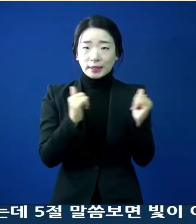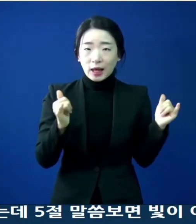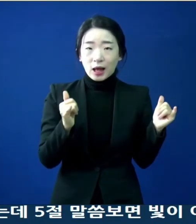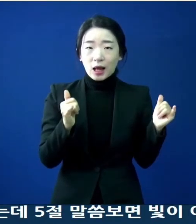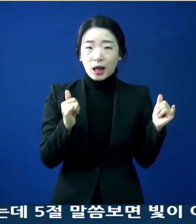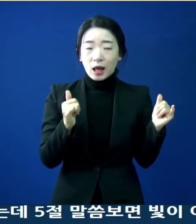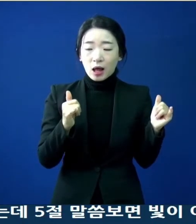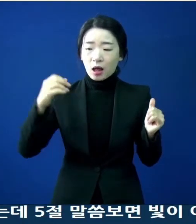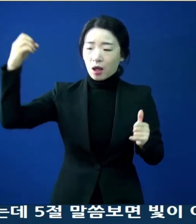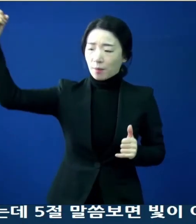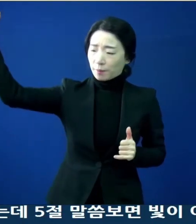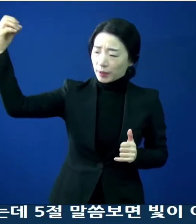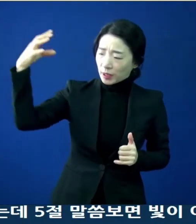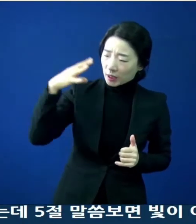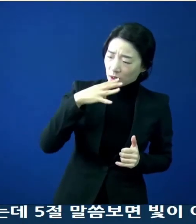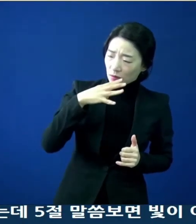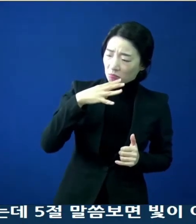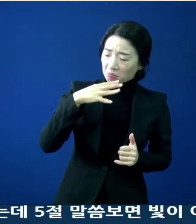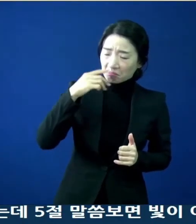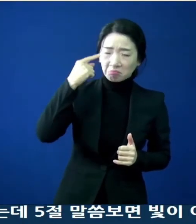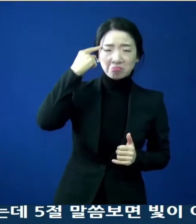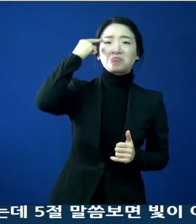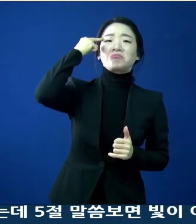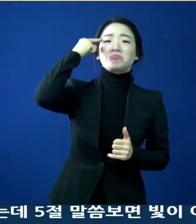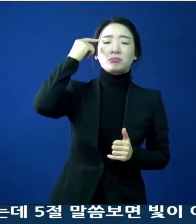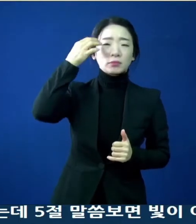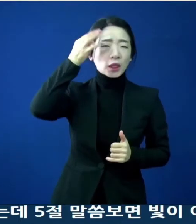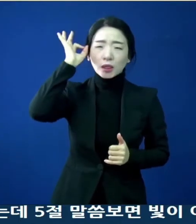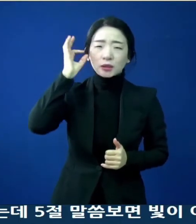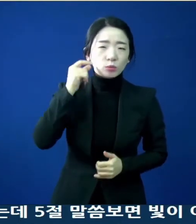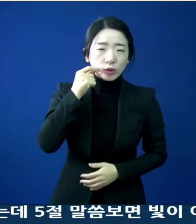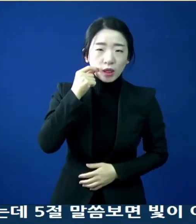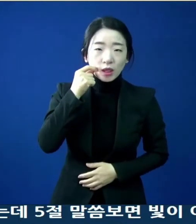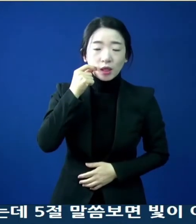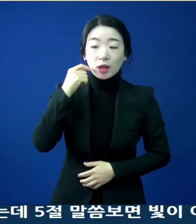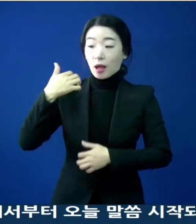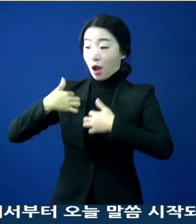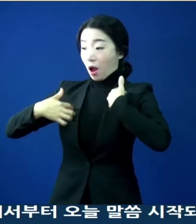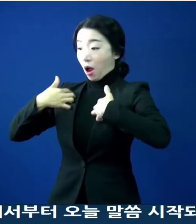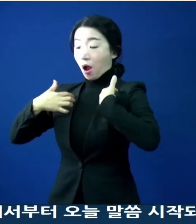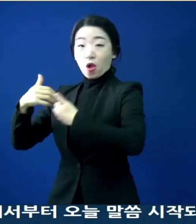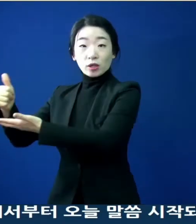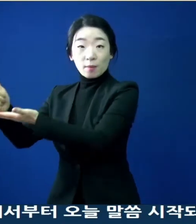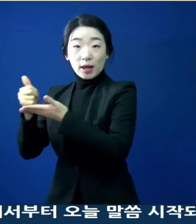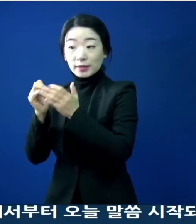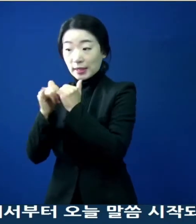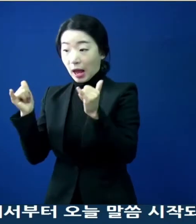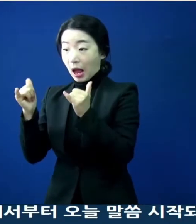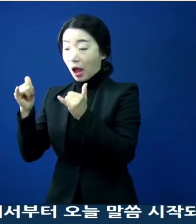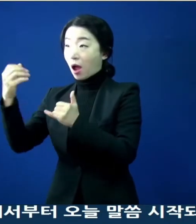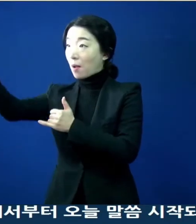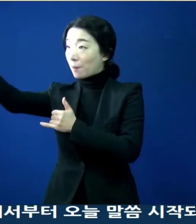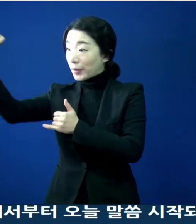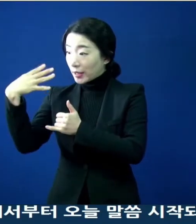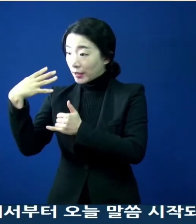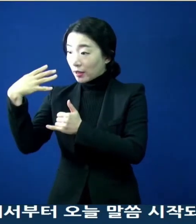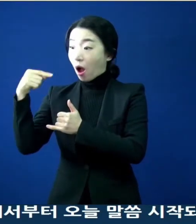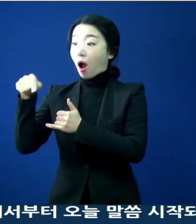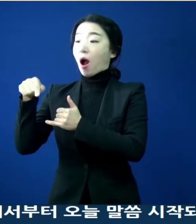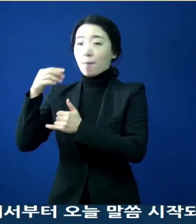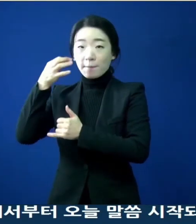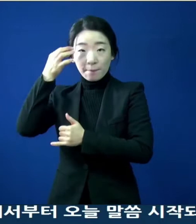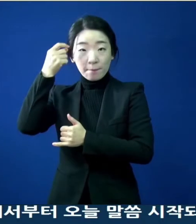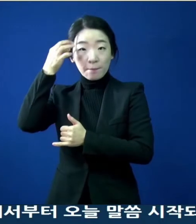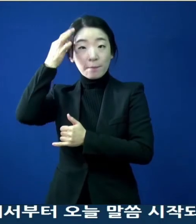때 깨닫지 못한 자들과 영접하는 자들, 빛이 비추어졌을 때 그것을